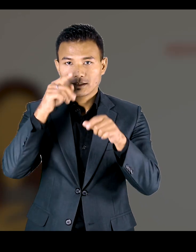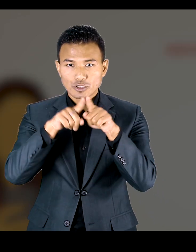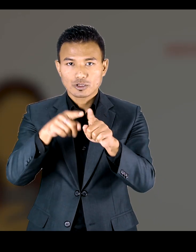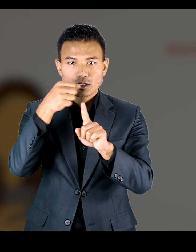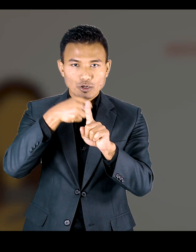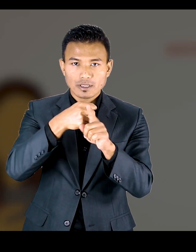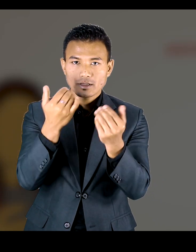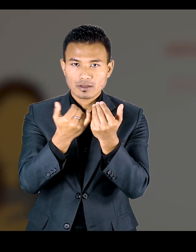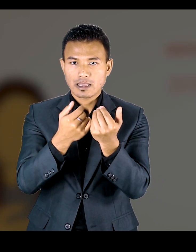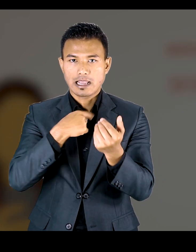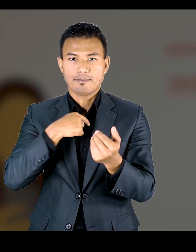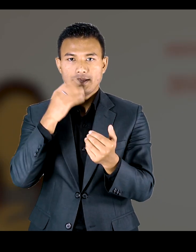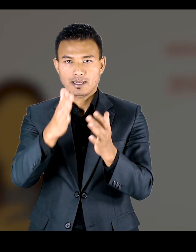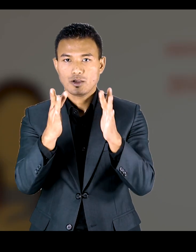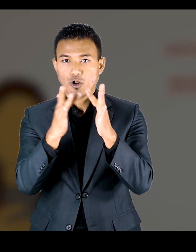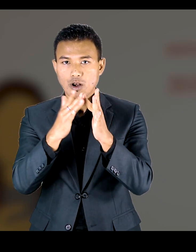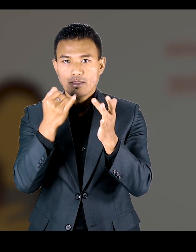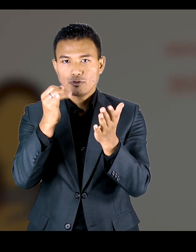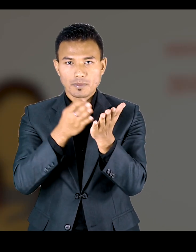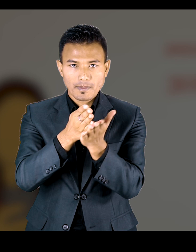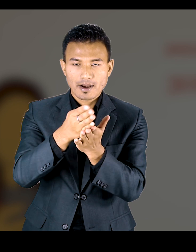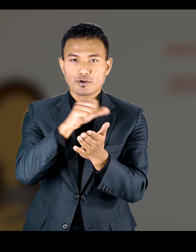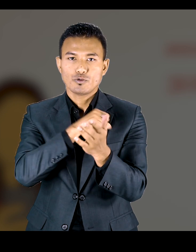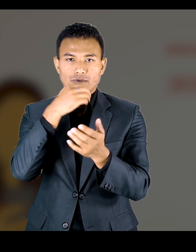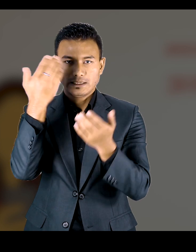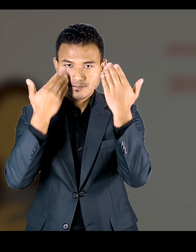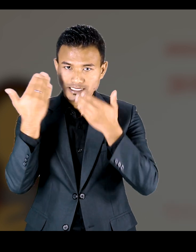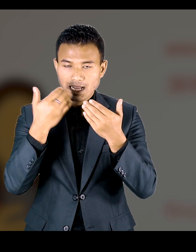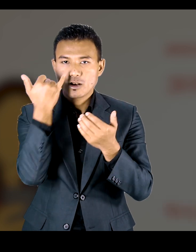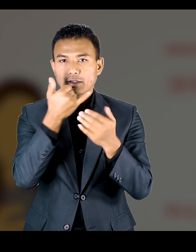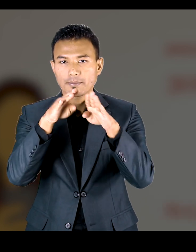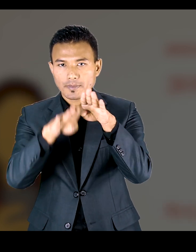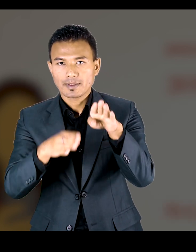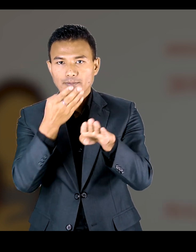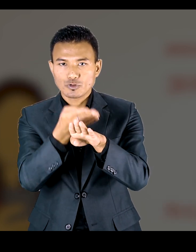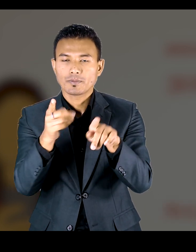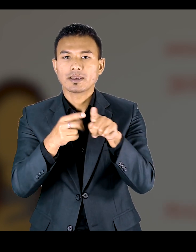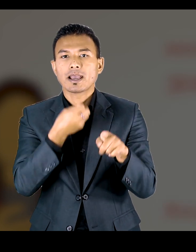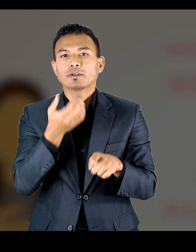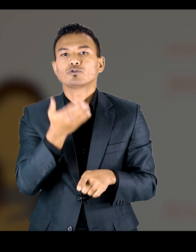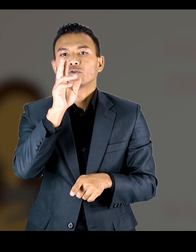महामारीसँग लड्दै गर्दा हामीले अनलाइन दुर्व्यवहार, यौन हिंसा र लैङ्गिक विभेद विरुद्ध पनि